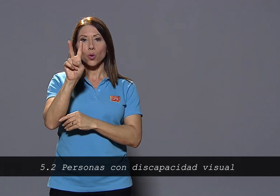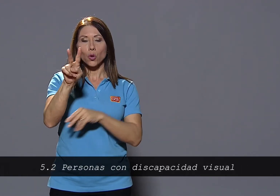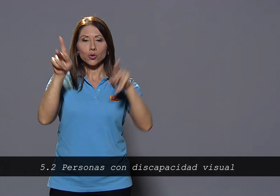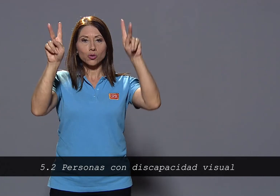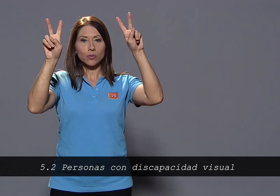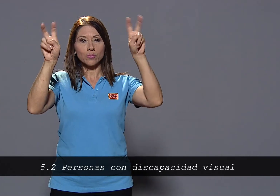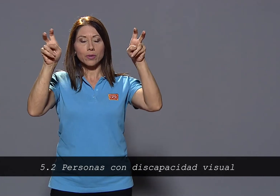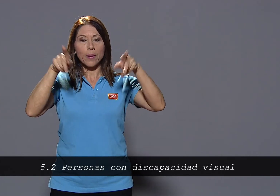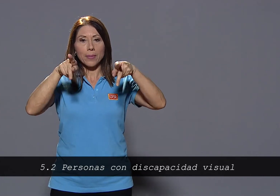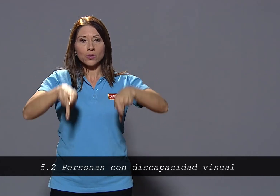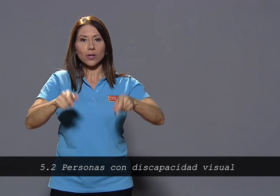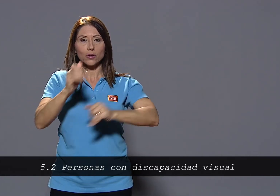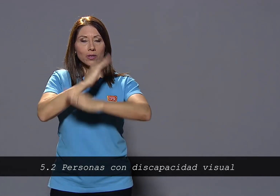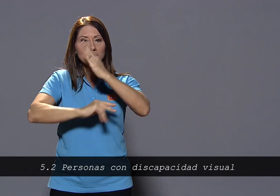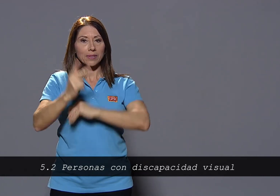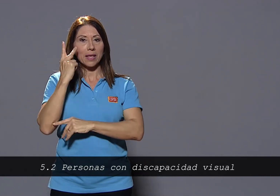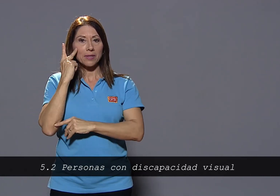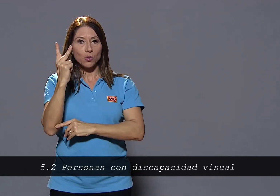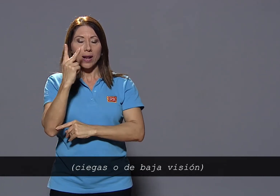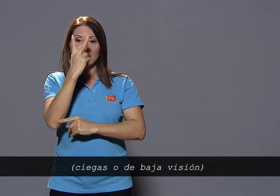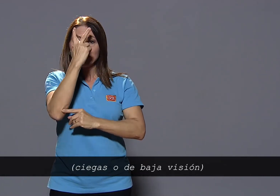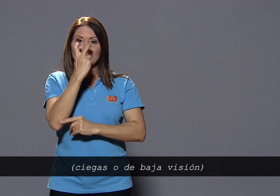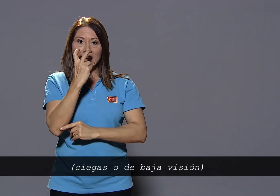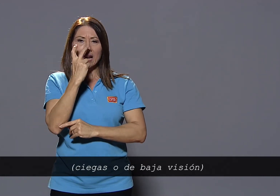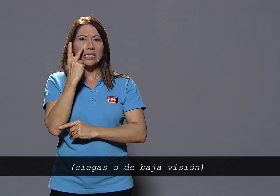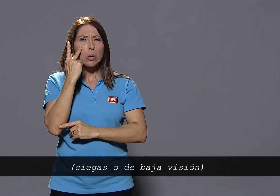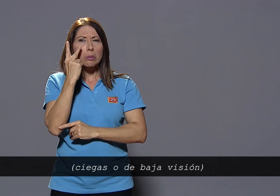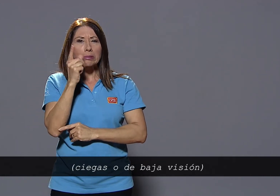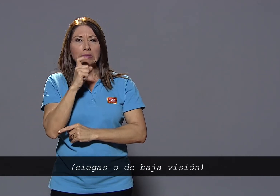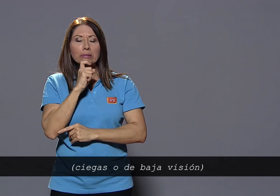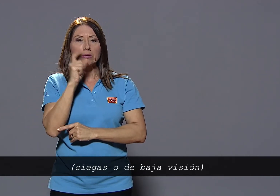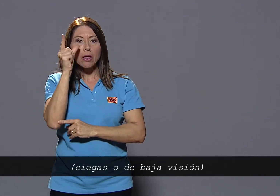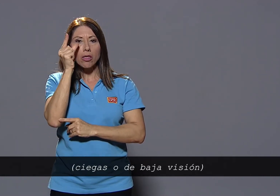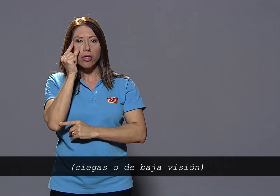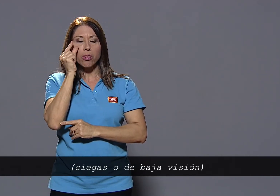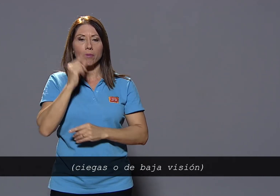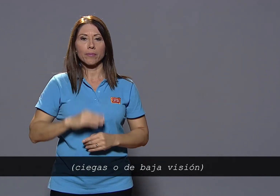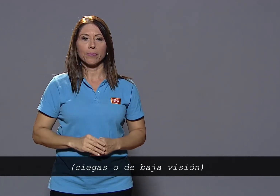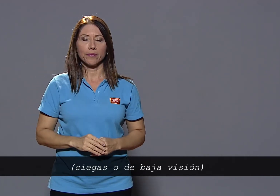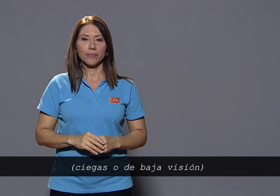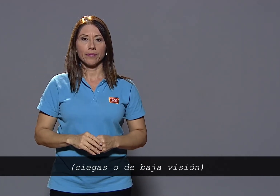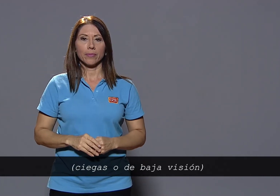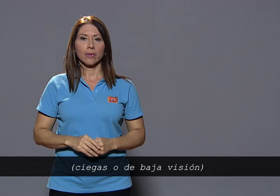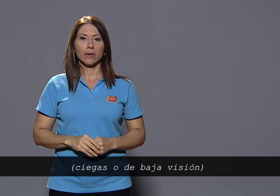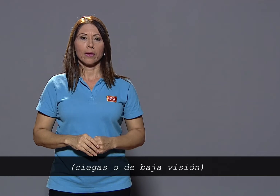5.2. Personas con discapacidad visual, ciegas o de baja visión.